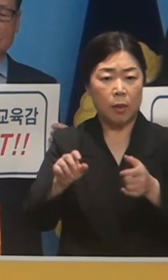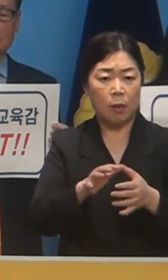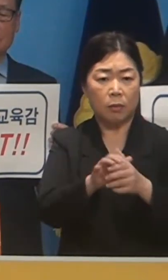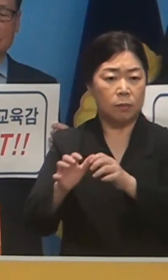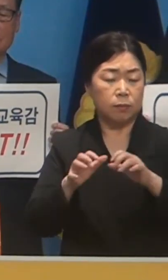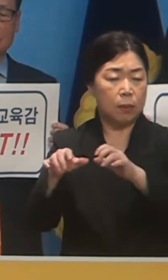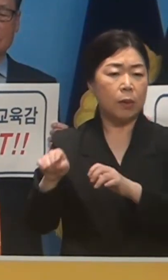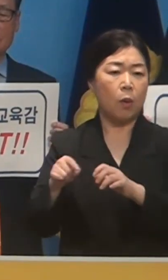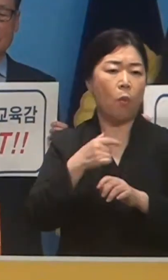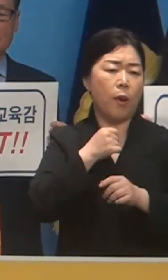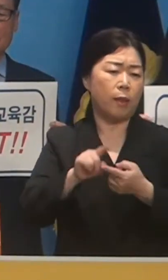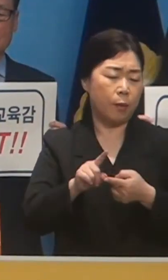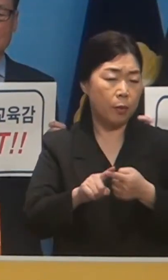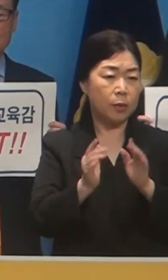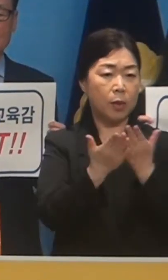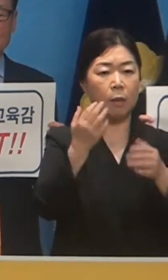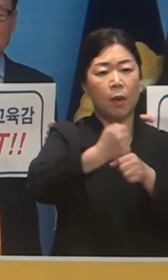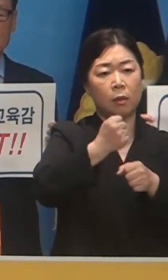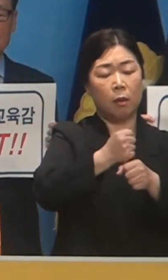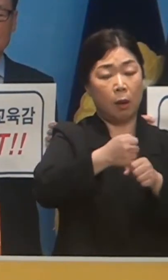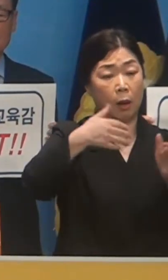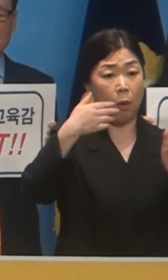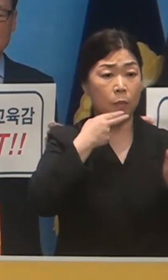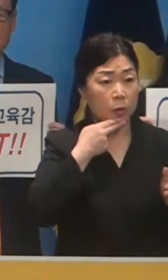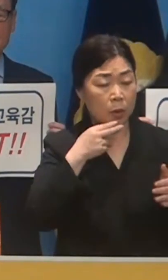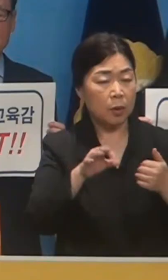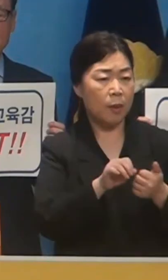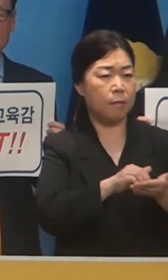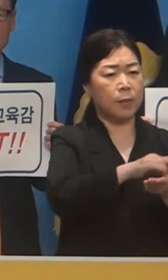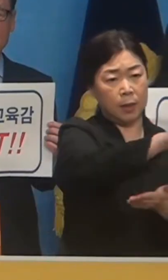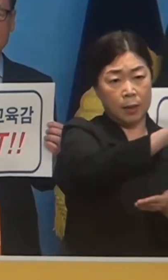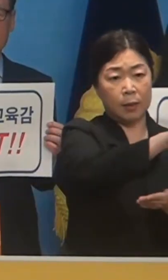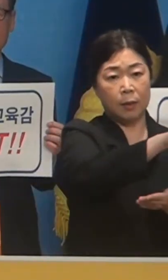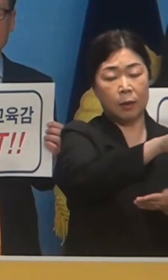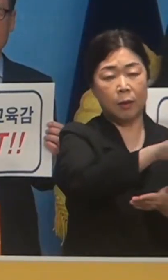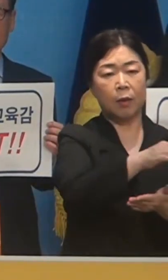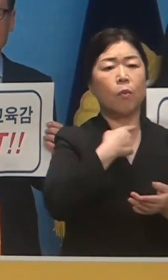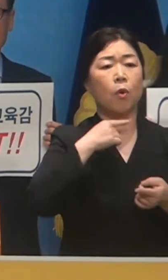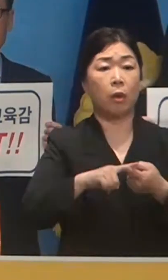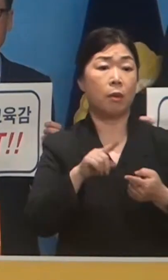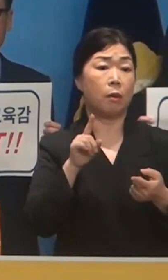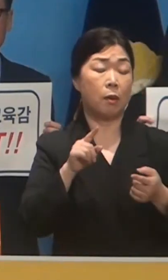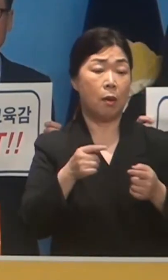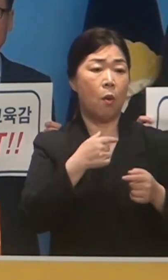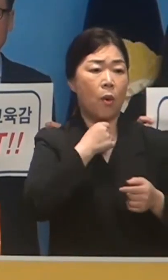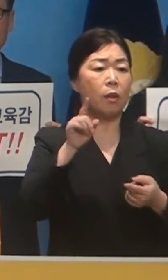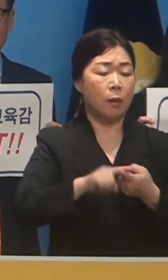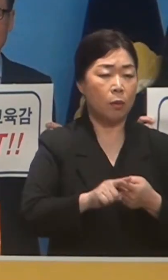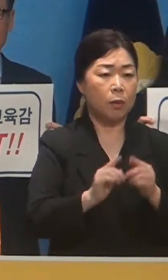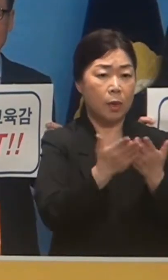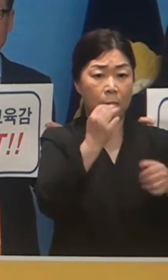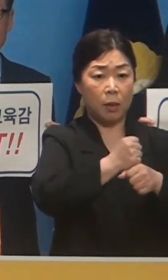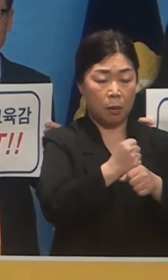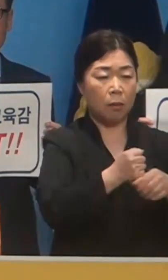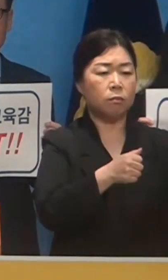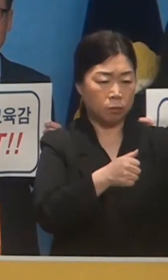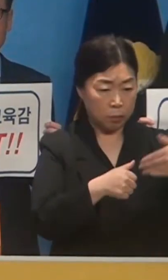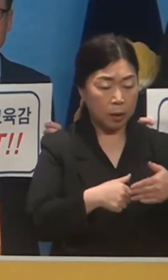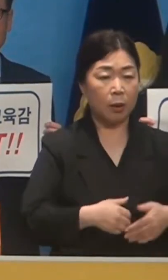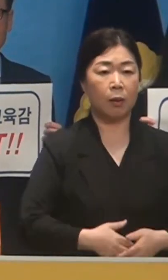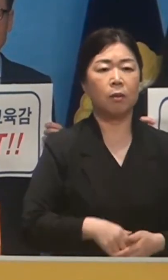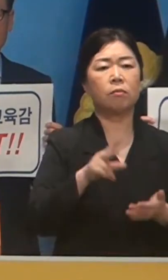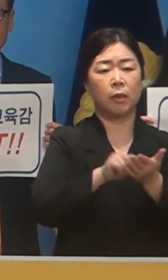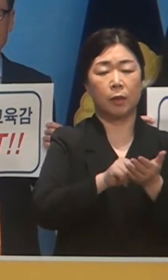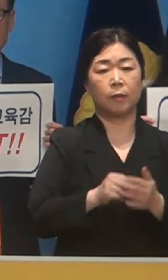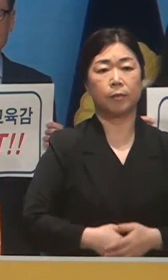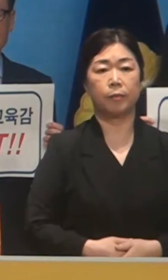뭉쳐 자기들의 입맛에 맞지 않는 교과서를 퇴출시키기 위한 횡포라고 볼 수밖에 없습니다. 좌파 언론이